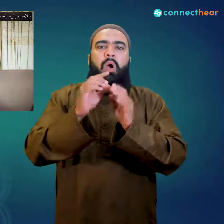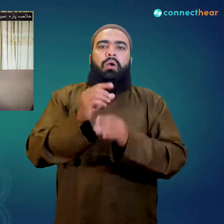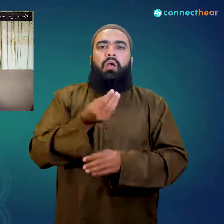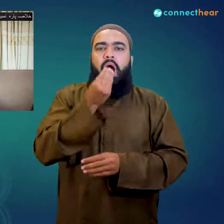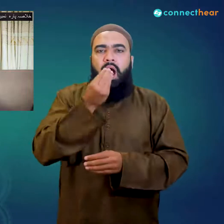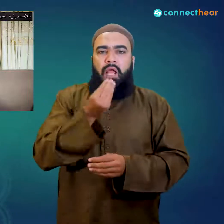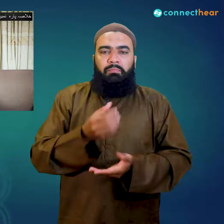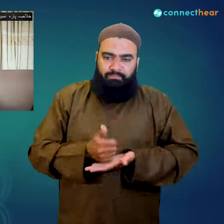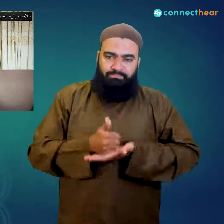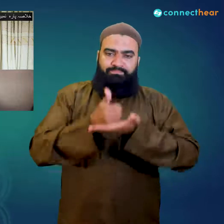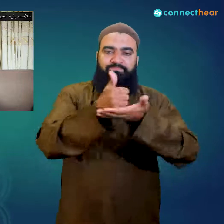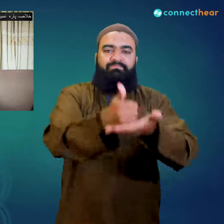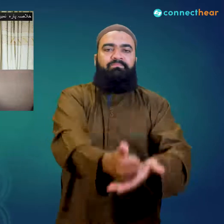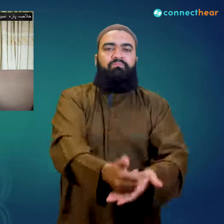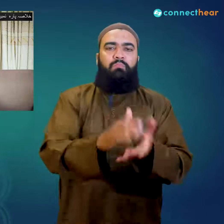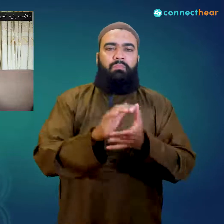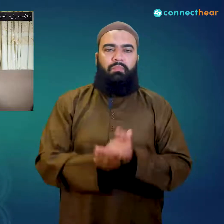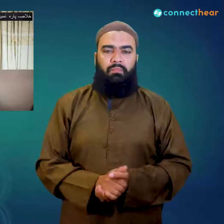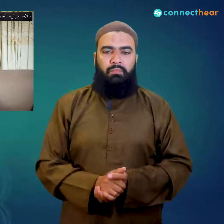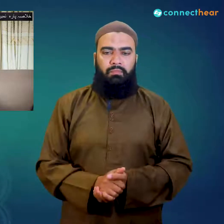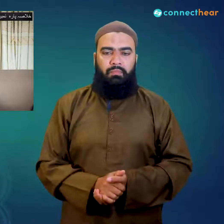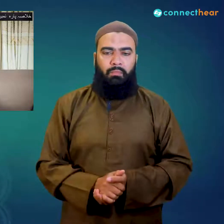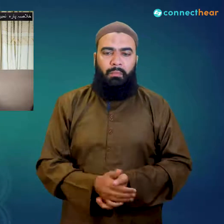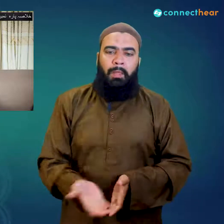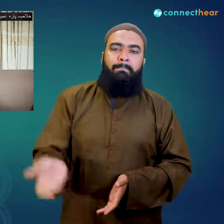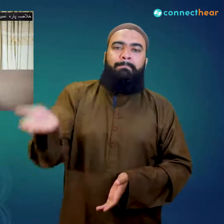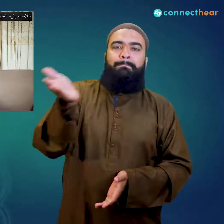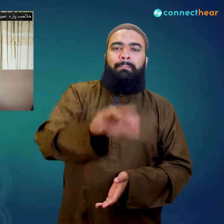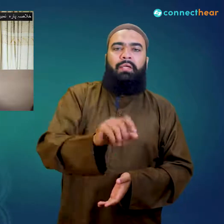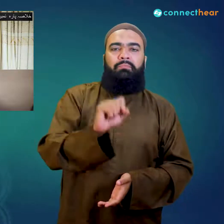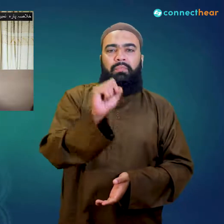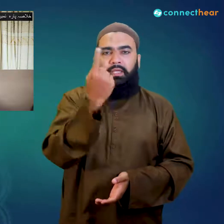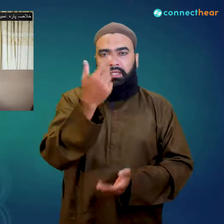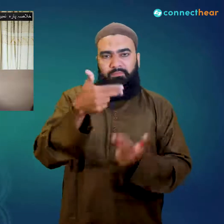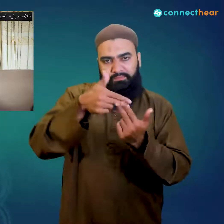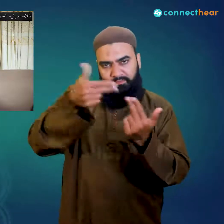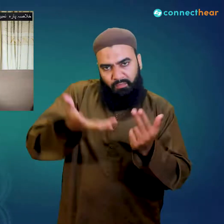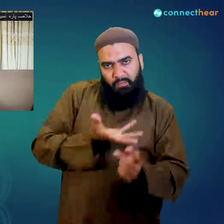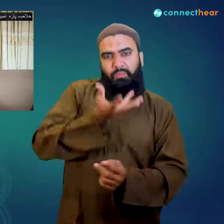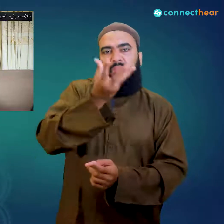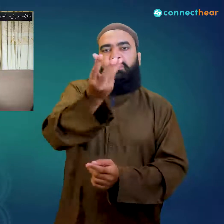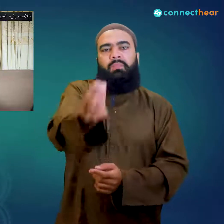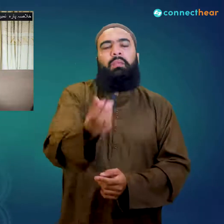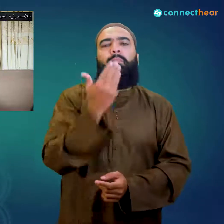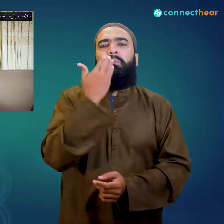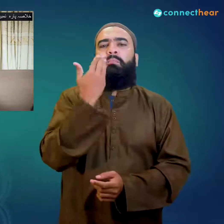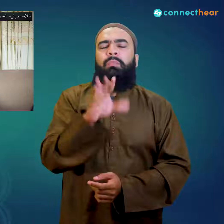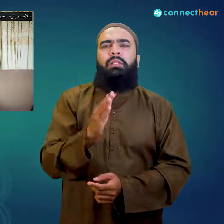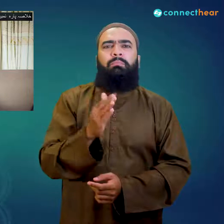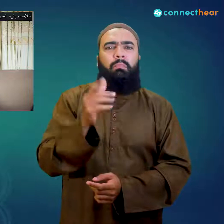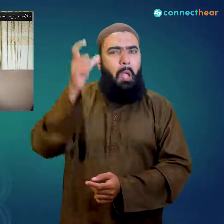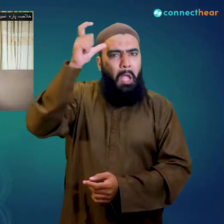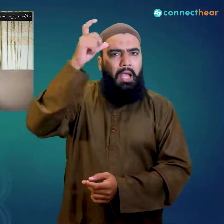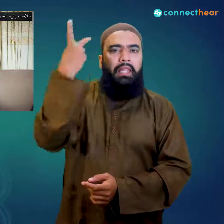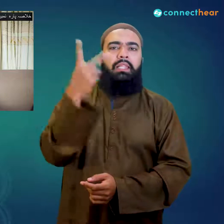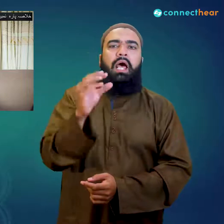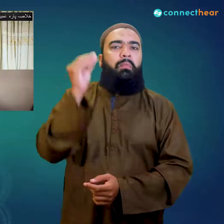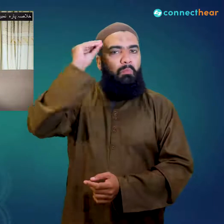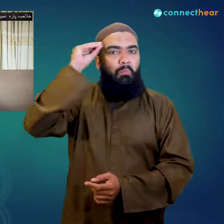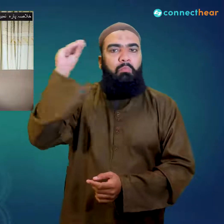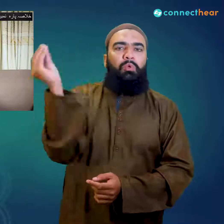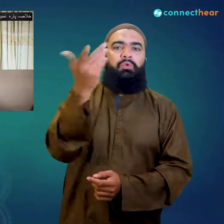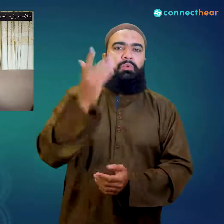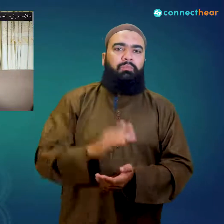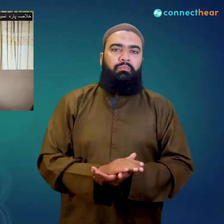آگے ایک واقعہ جو کہ اس صورت کے نام کا بھی ایک حصہ ہے، جیسے بقرہ، بنی اسرائیل میں ایک قتل ہو گیا